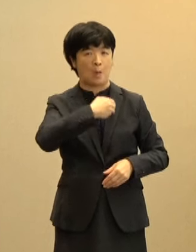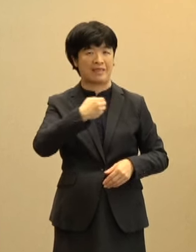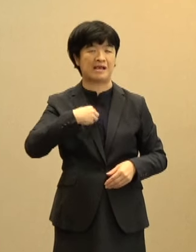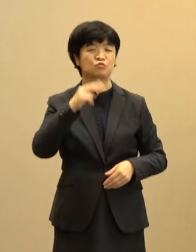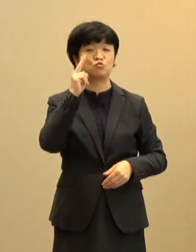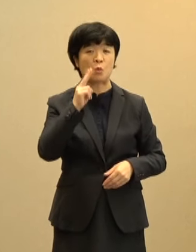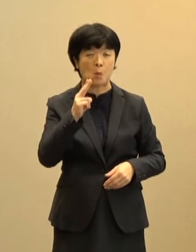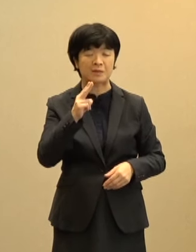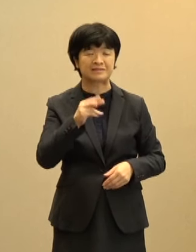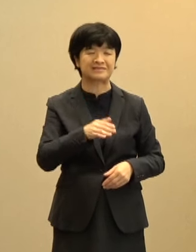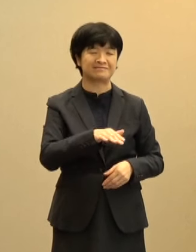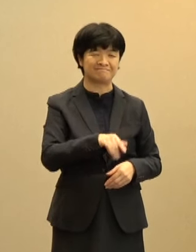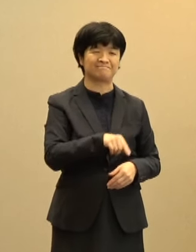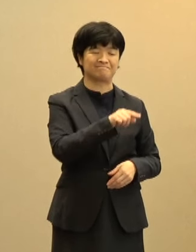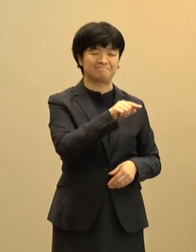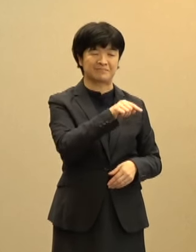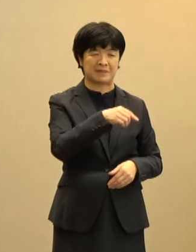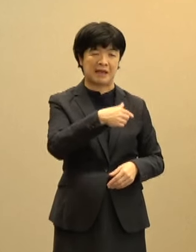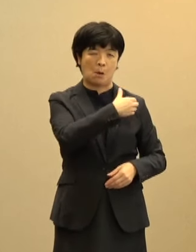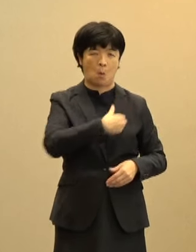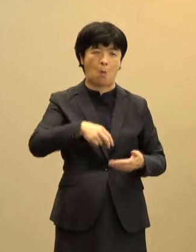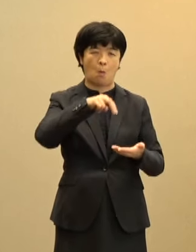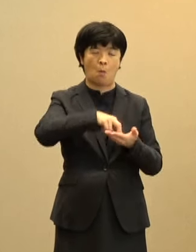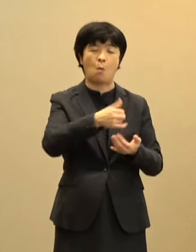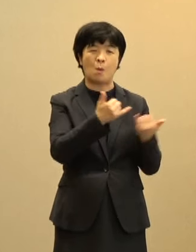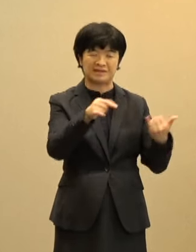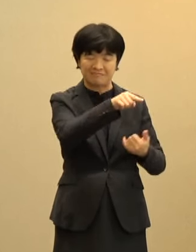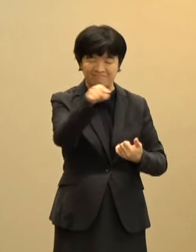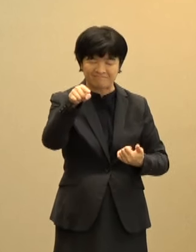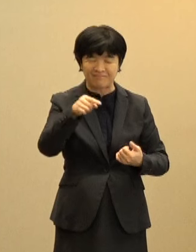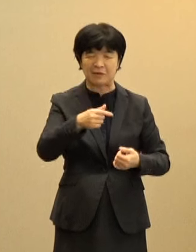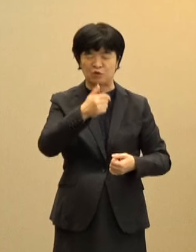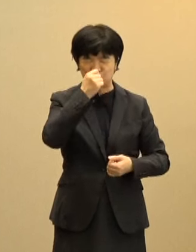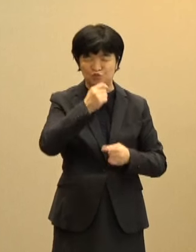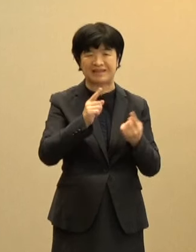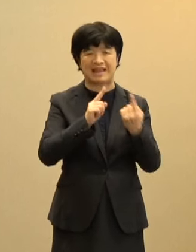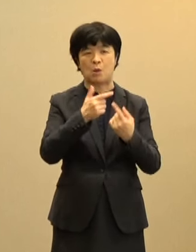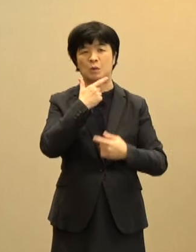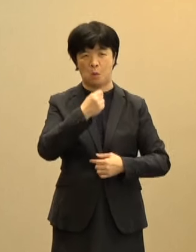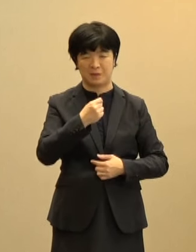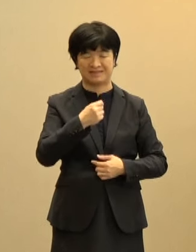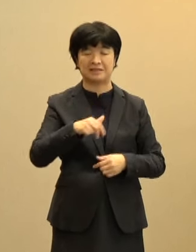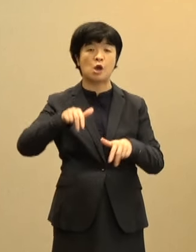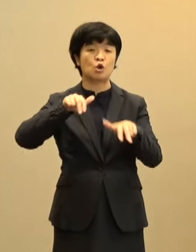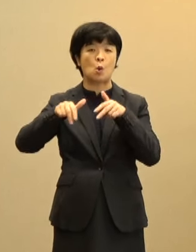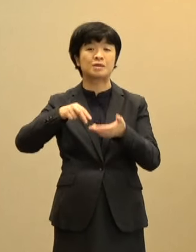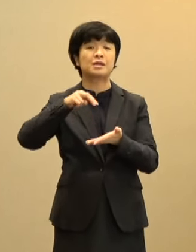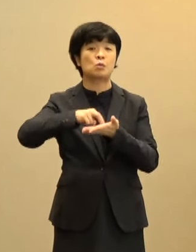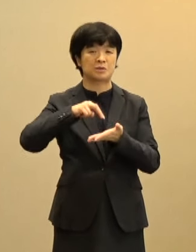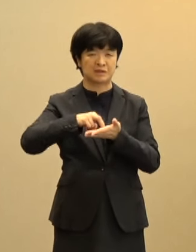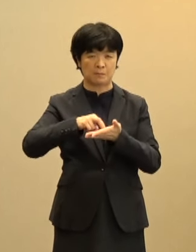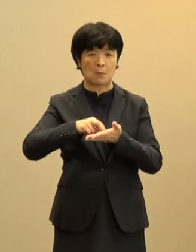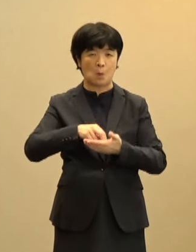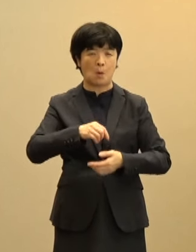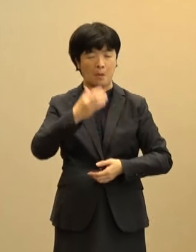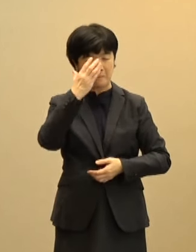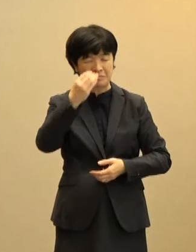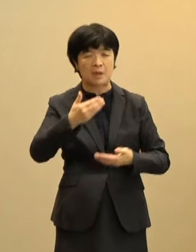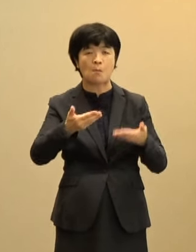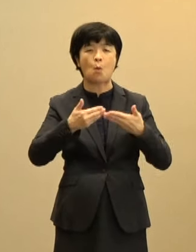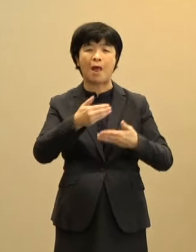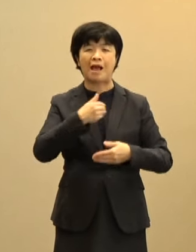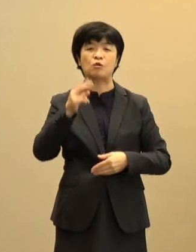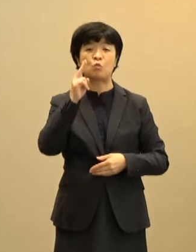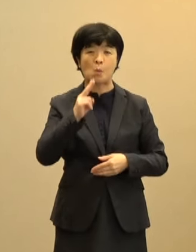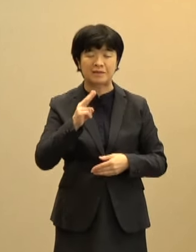な発信や対話をしていただきたいと思います。我々行政側はですね、もう少しでも関心を持っていただくために、既存の手法に